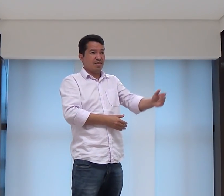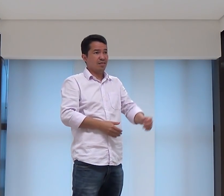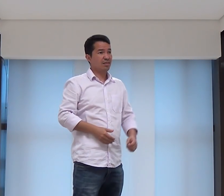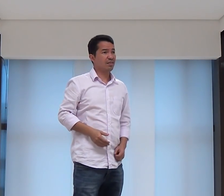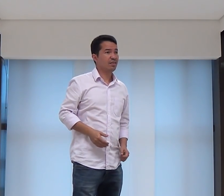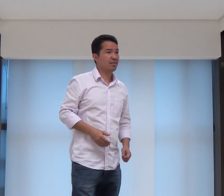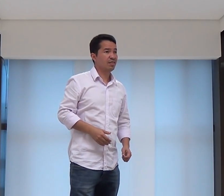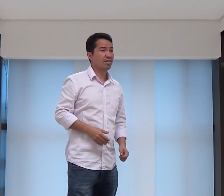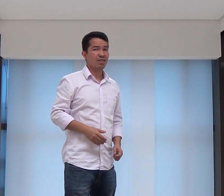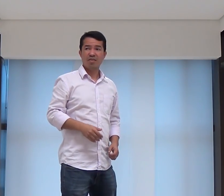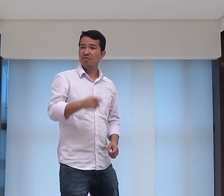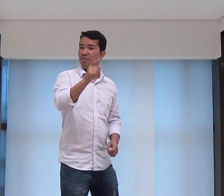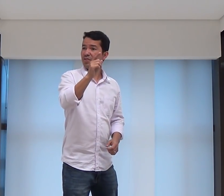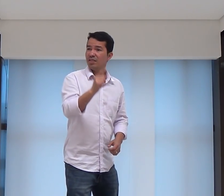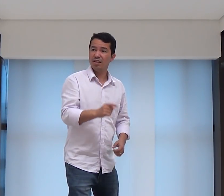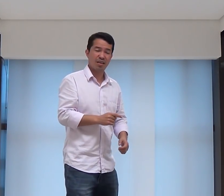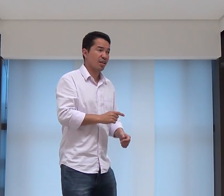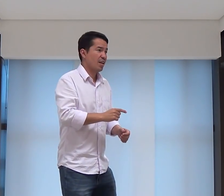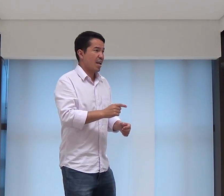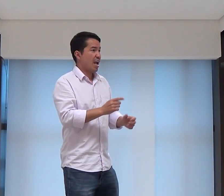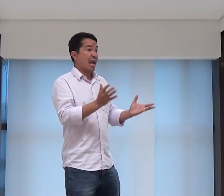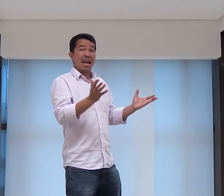você ignora seus pais.